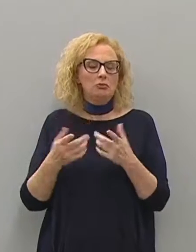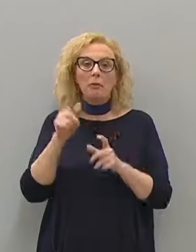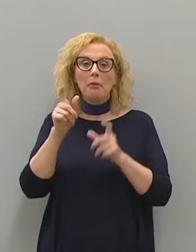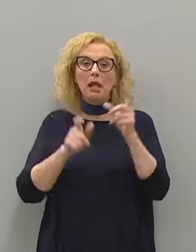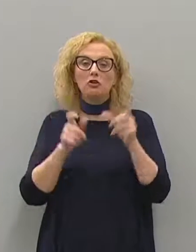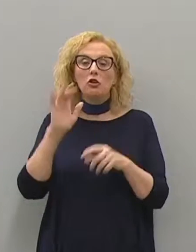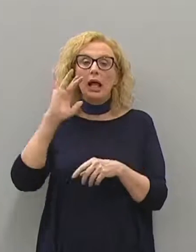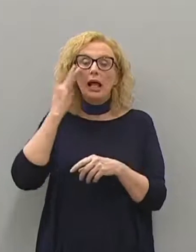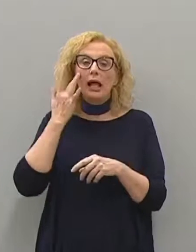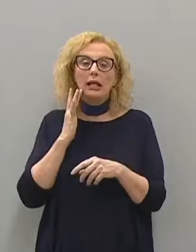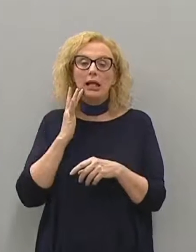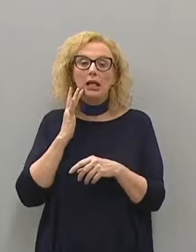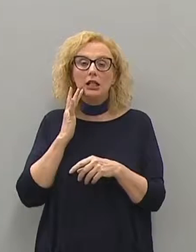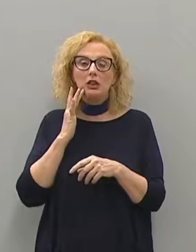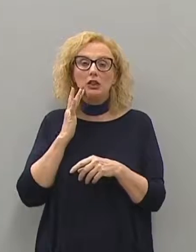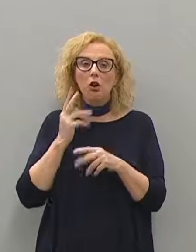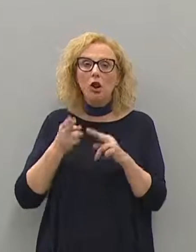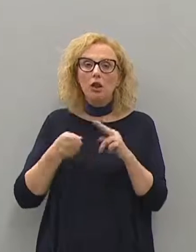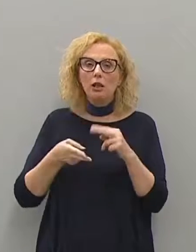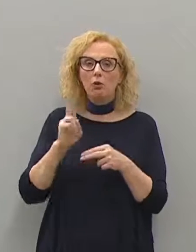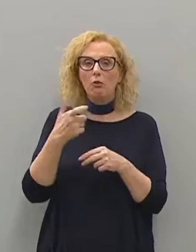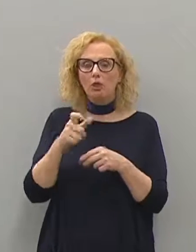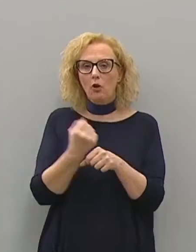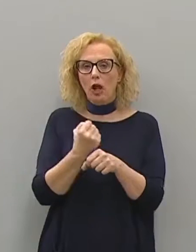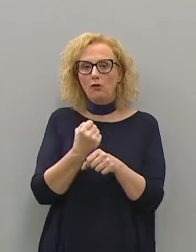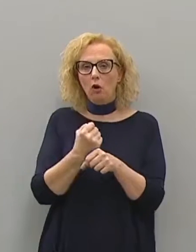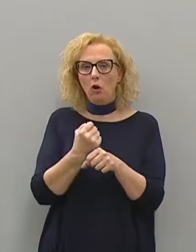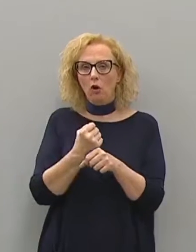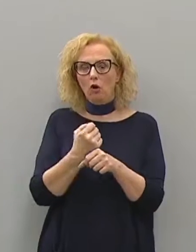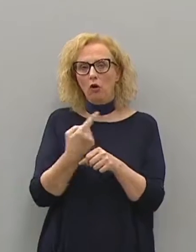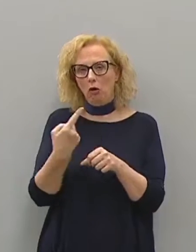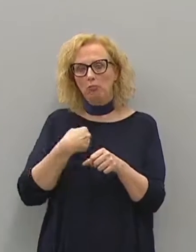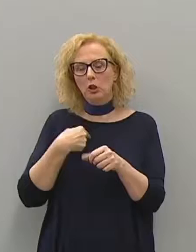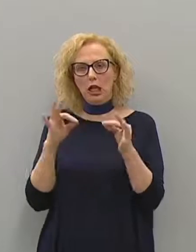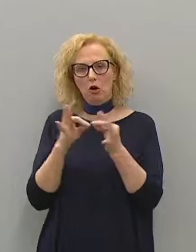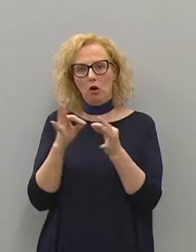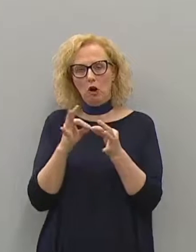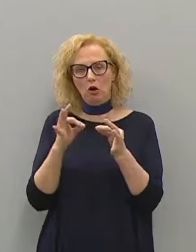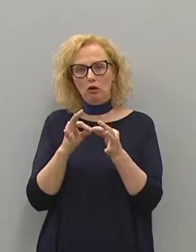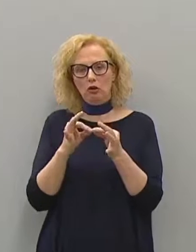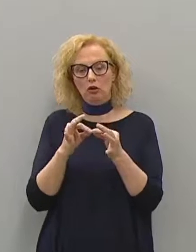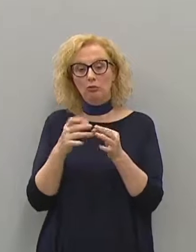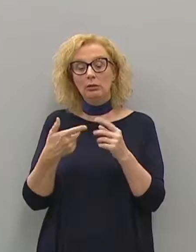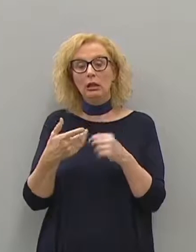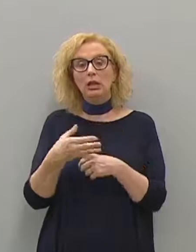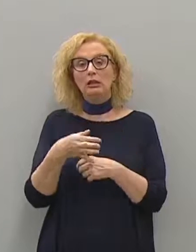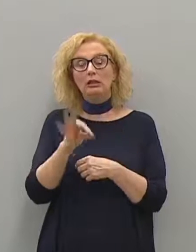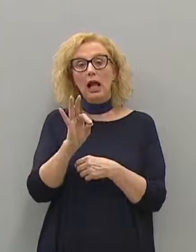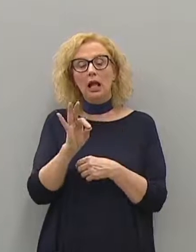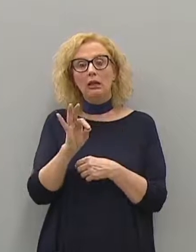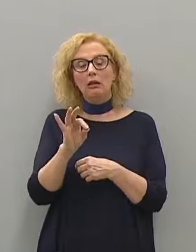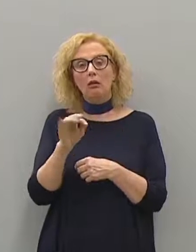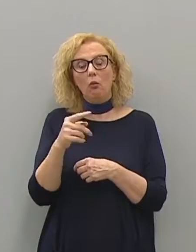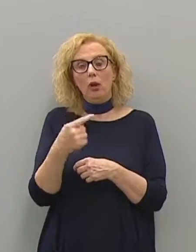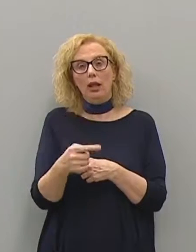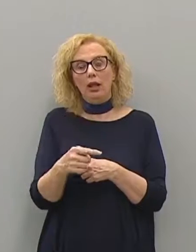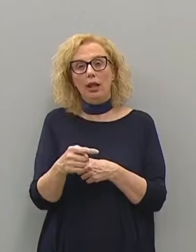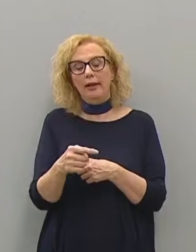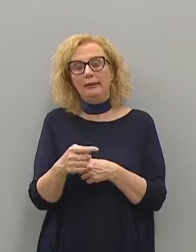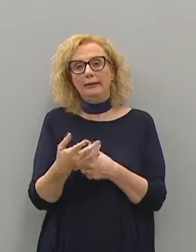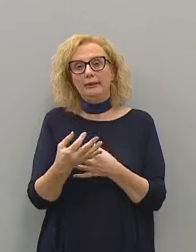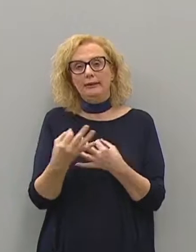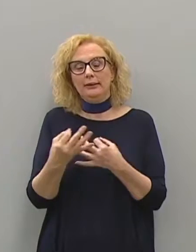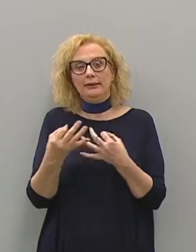rischio operativo la classica scelta tu dici se se se